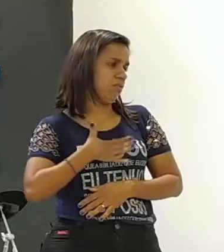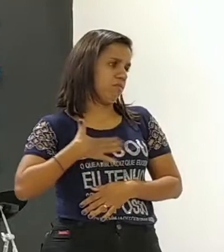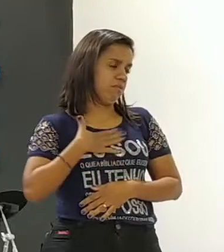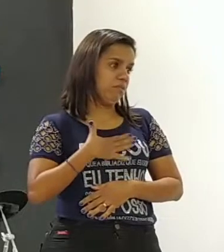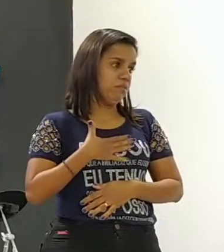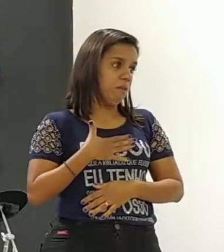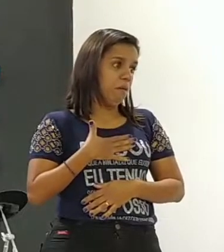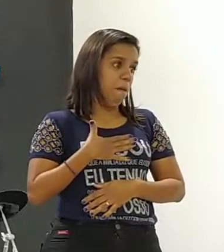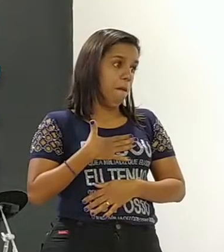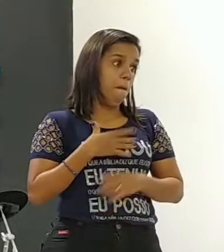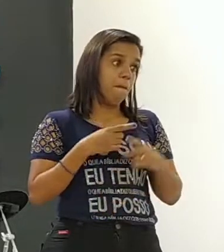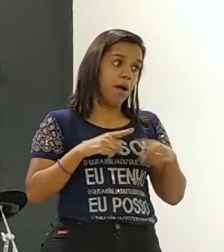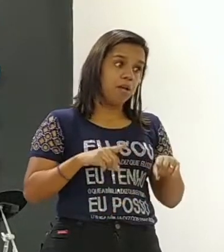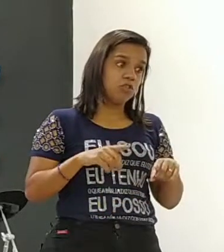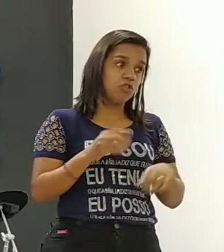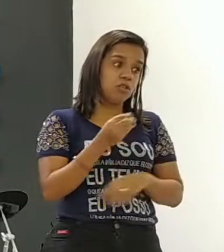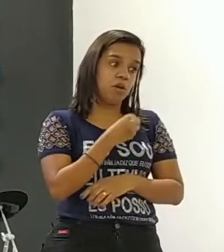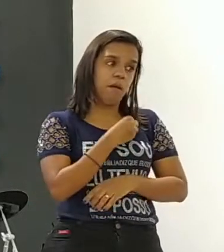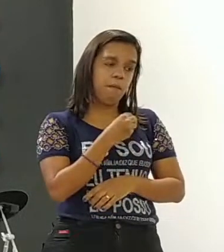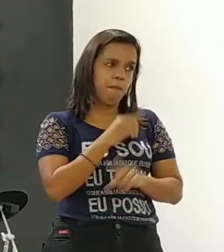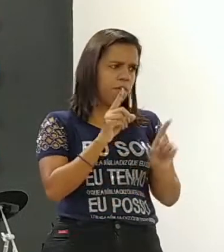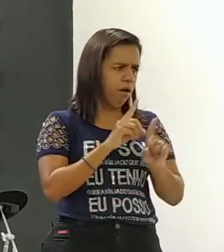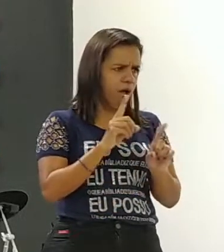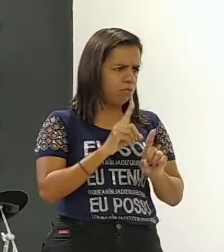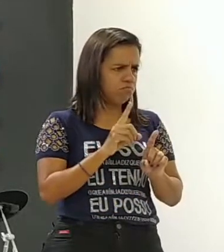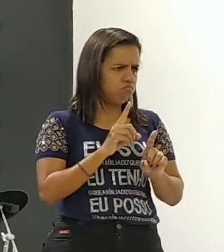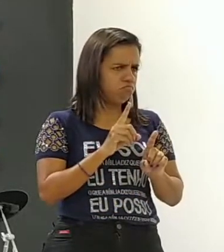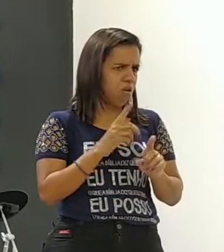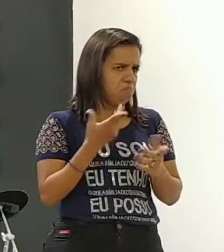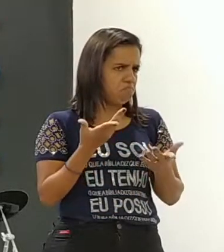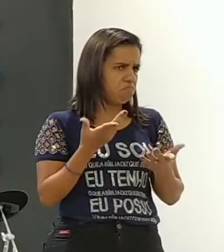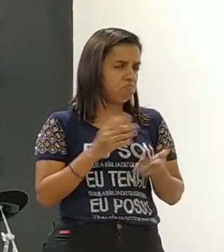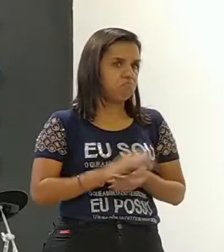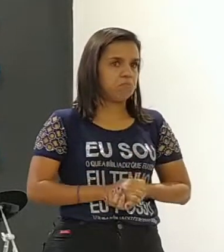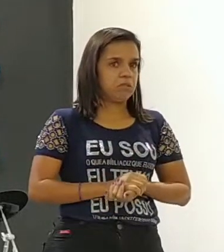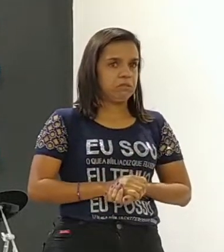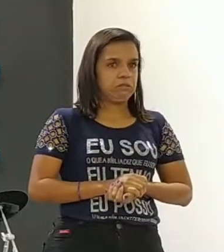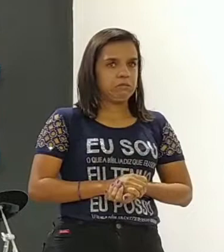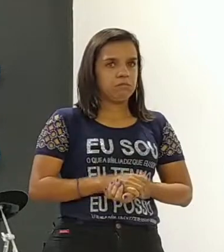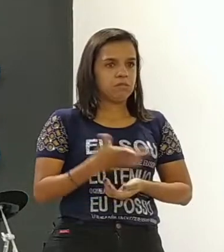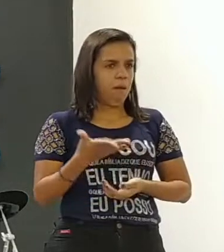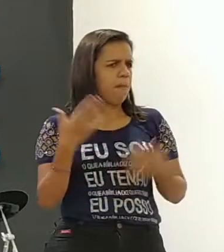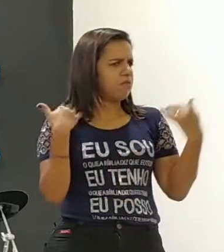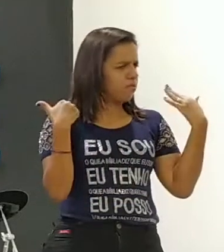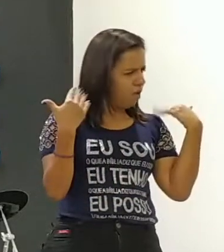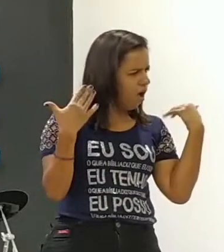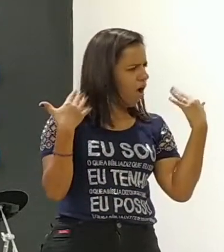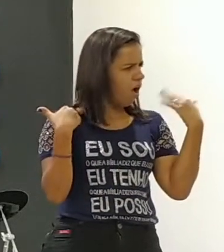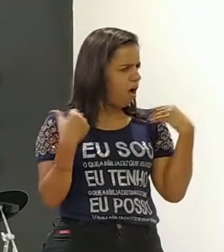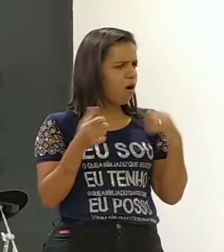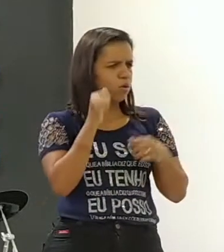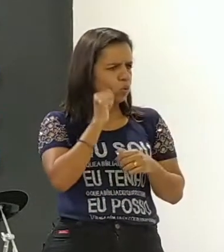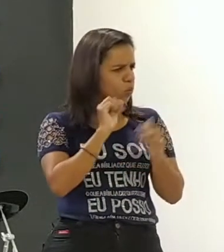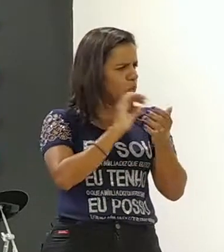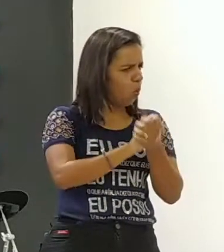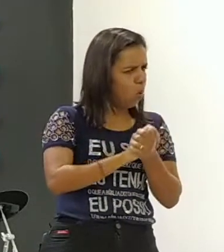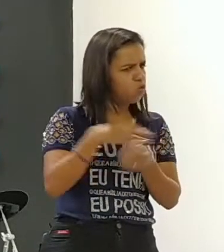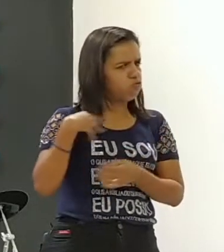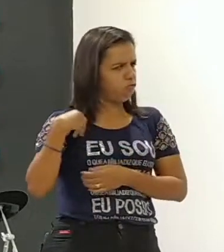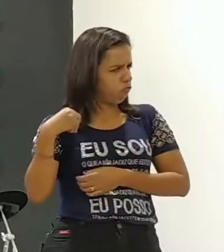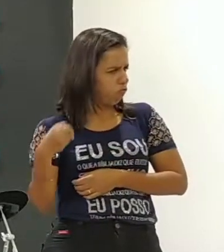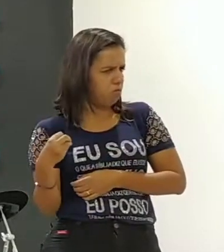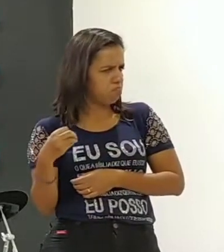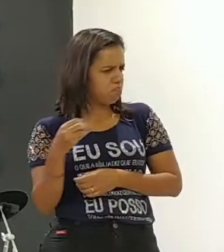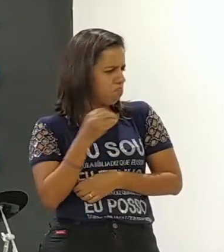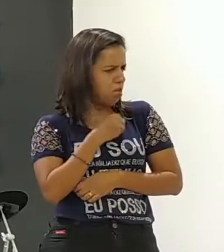não necessariamente é pecado. Não. Se você pega, vai passear, tua esposa, teus filhos,